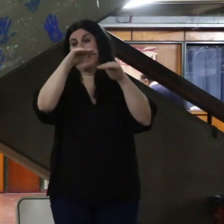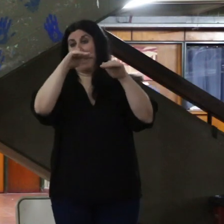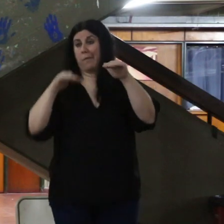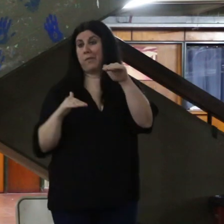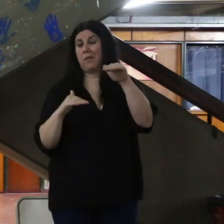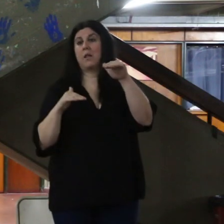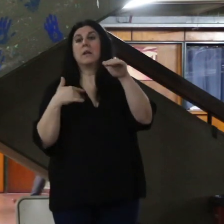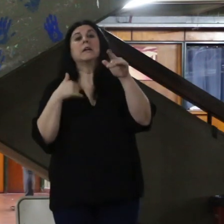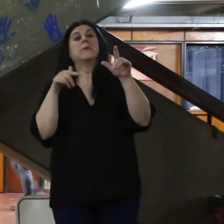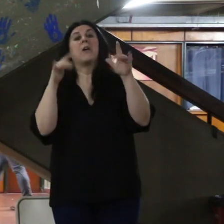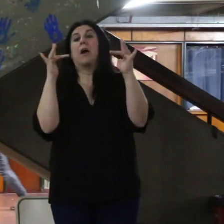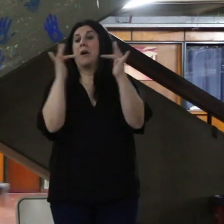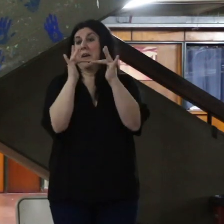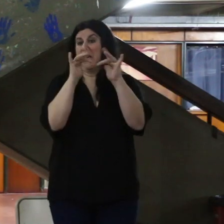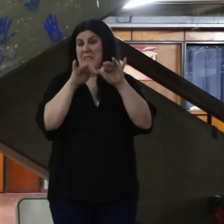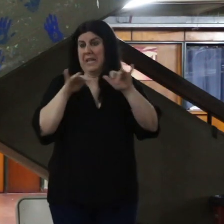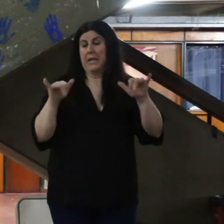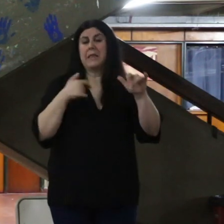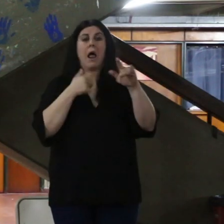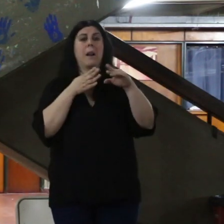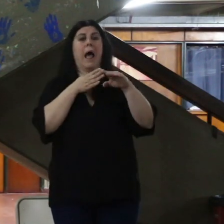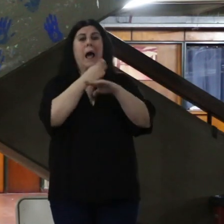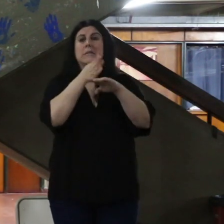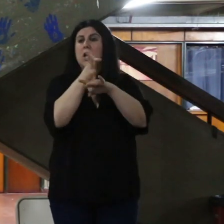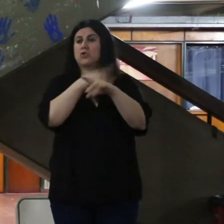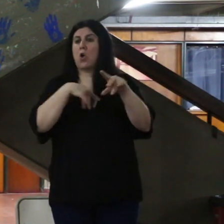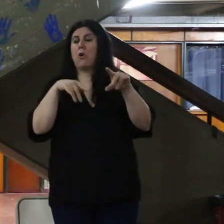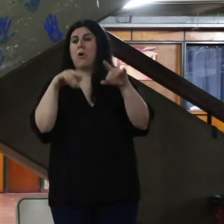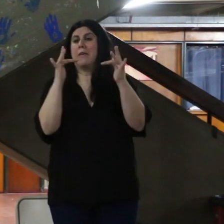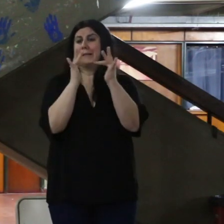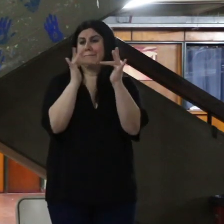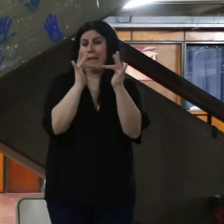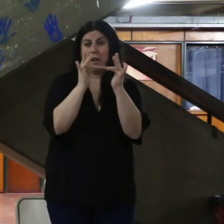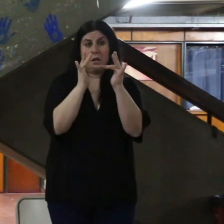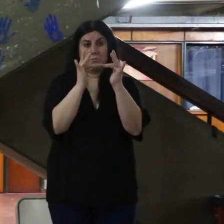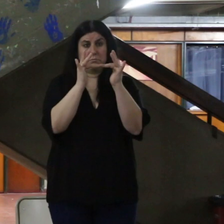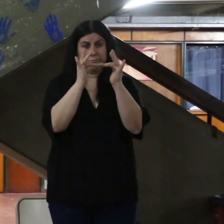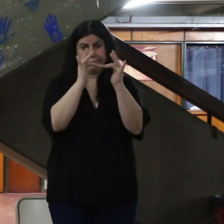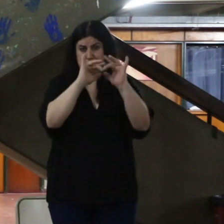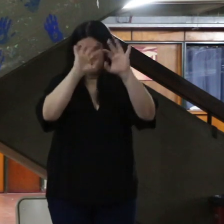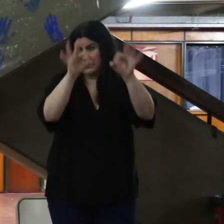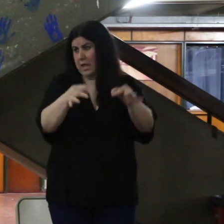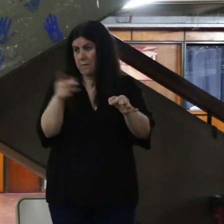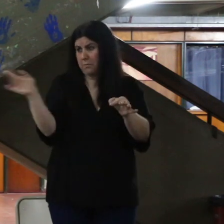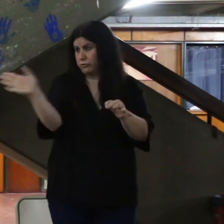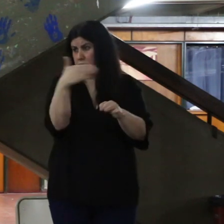desigualdades digitales, de acceso a las conectividades, todos lo sabemos.